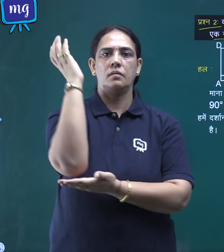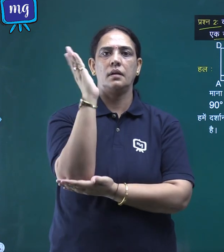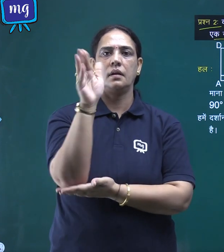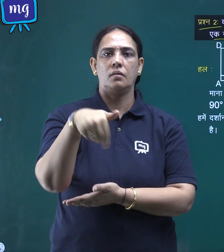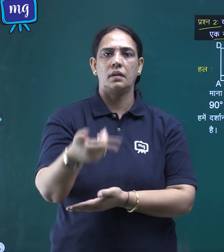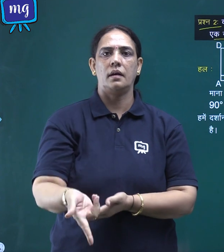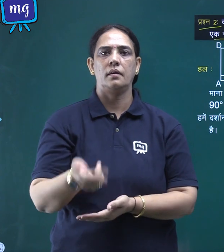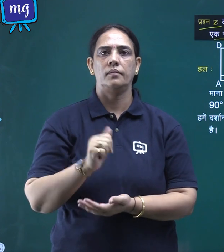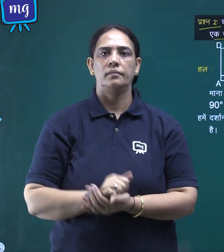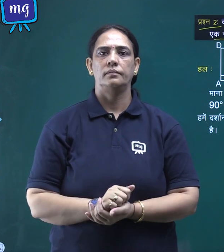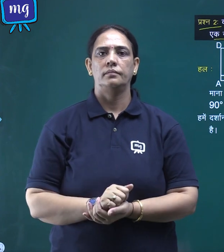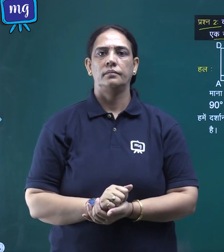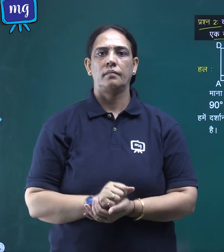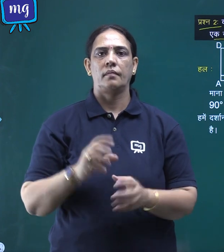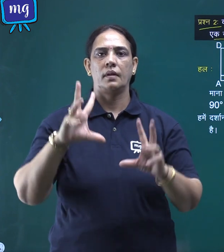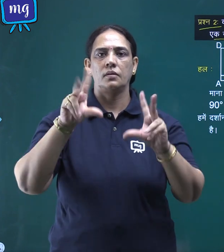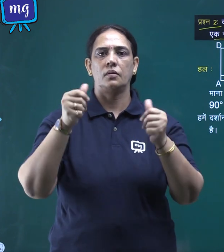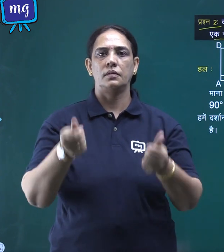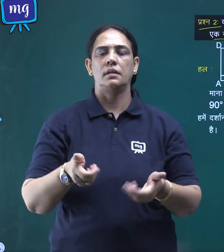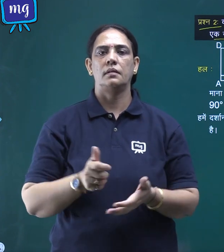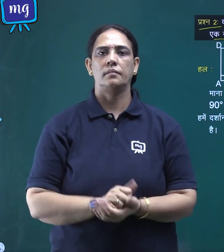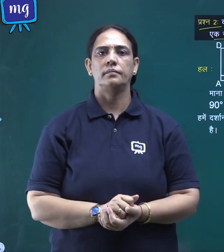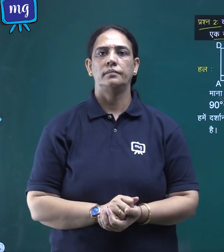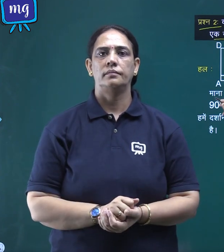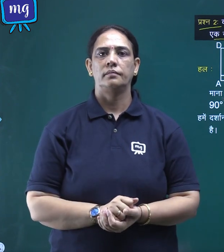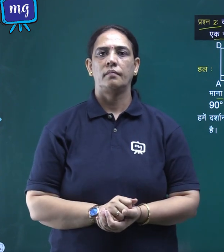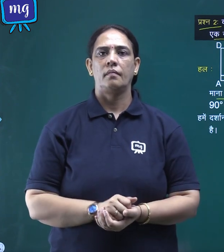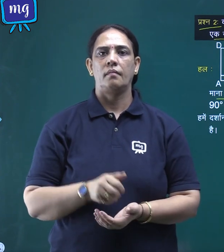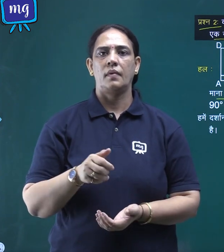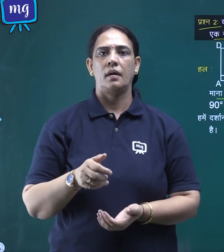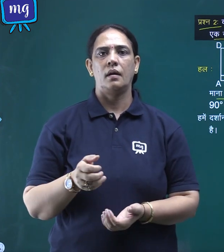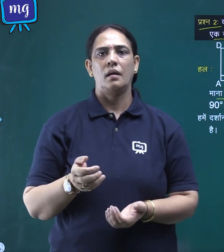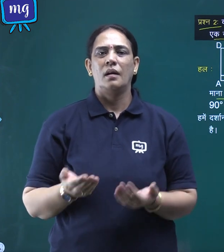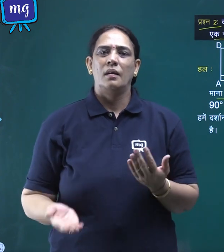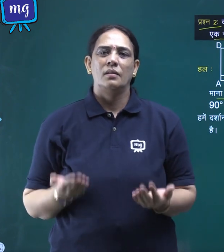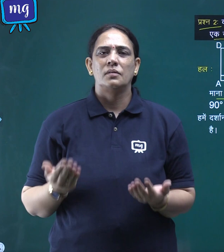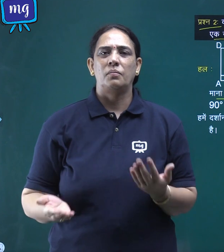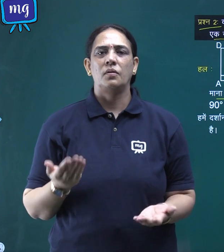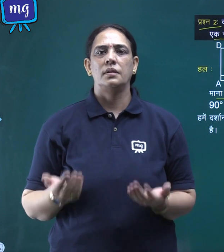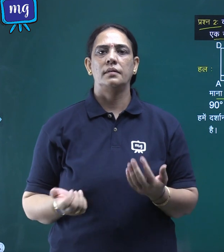सॉल्यूशन, माना